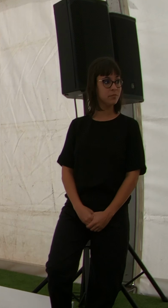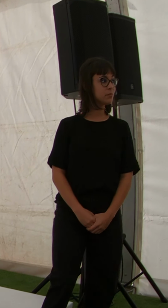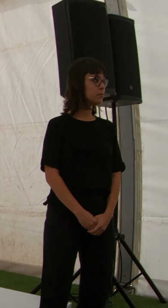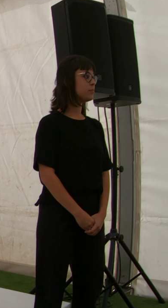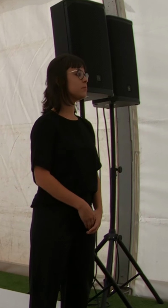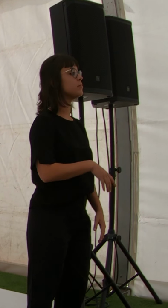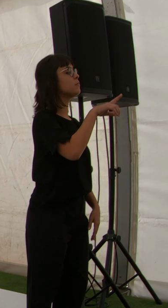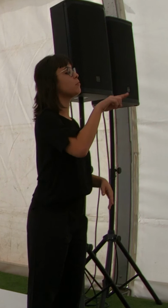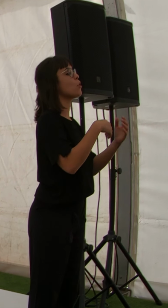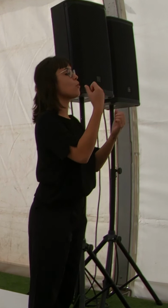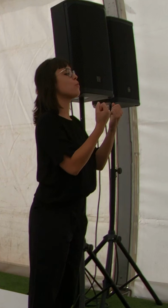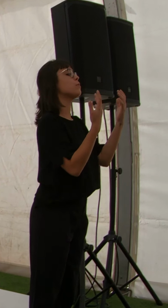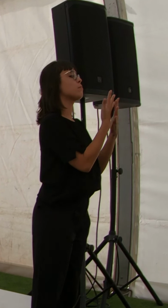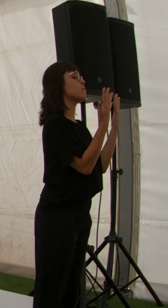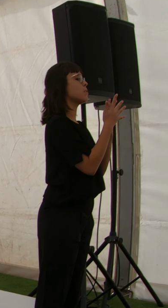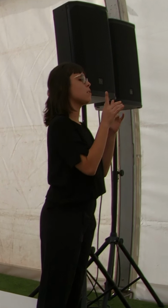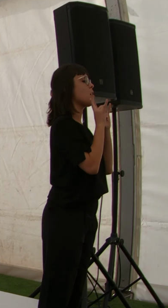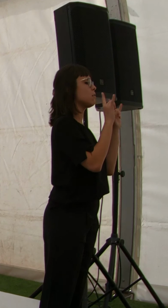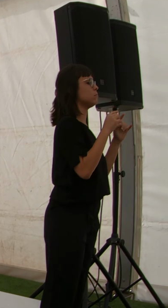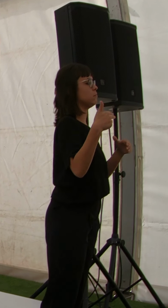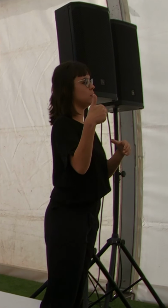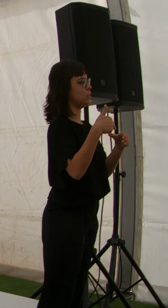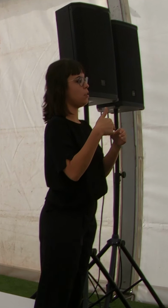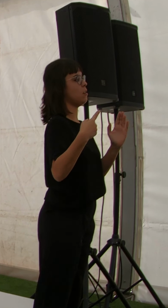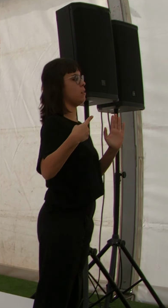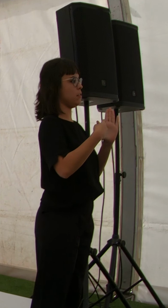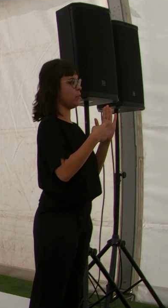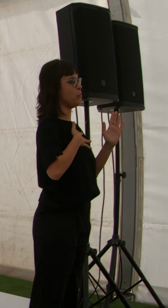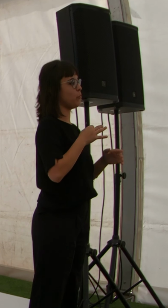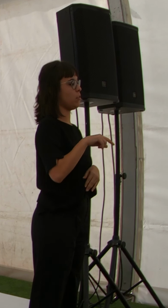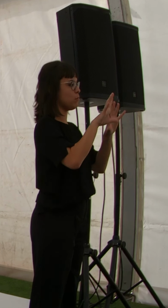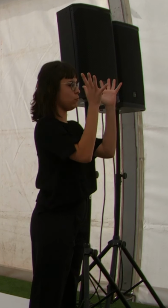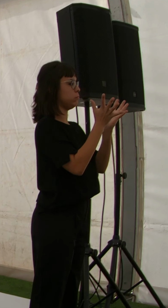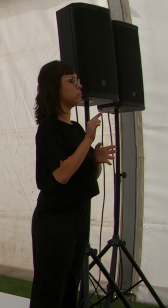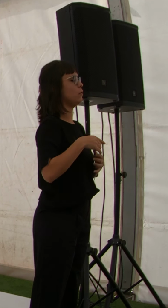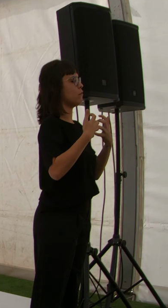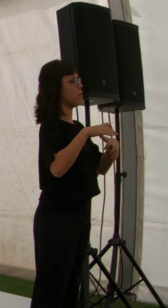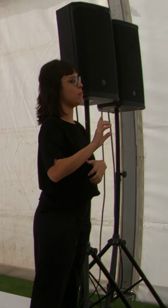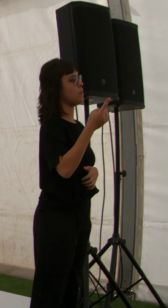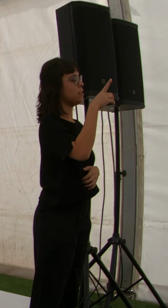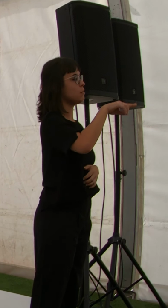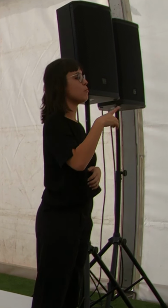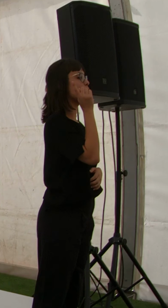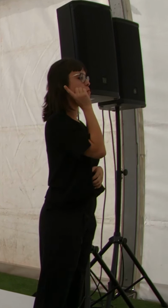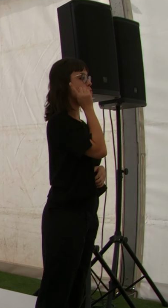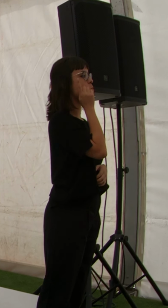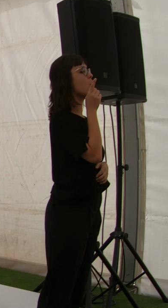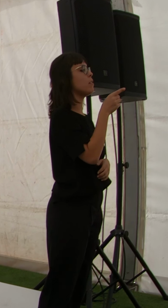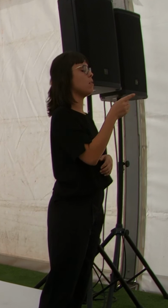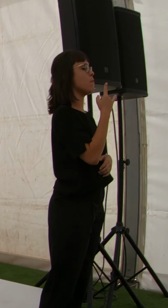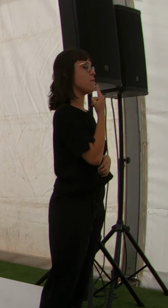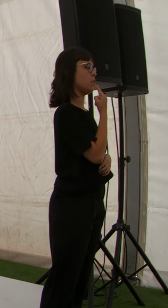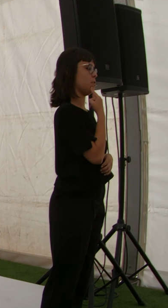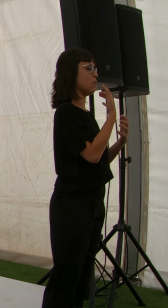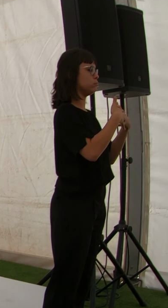coches híbridos enchufables y eléctricos del mundo. BID es también el mayor fabricante de celdas para teléfonos móviles del mundo y es el